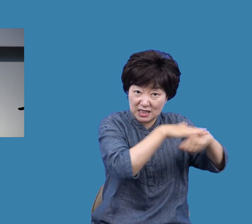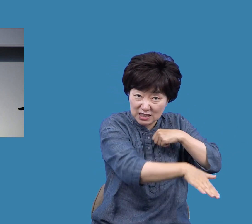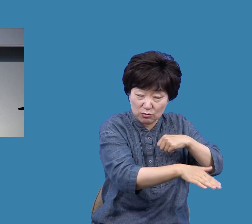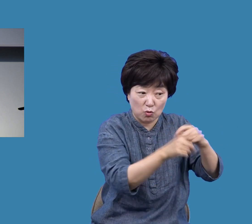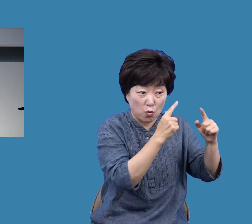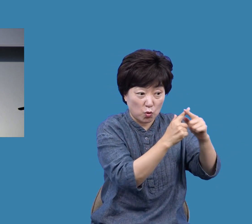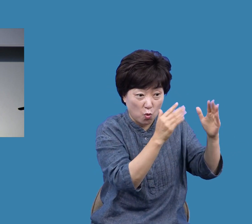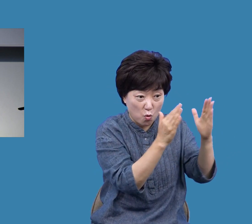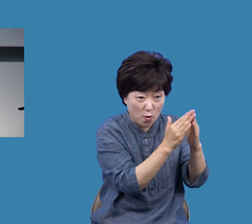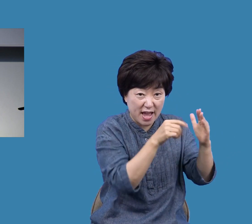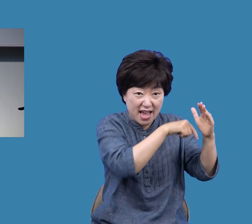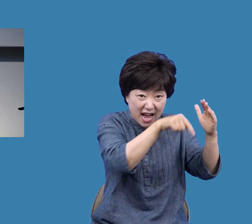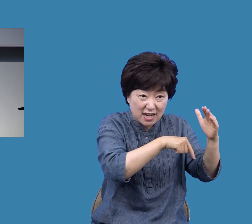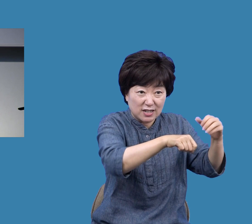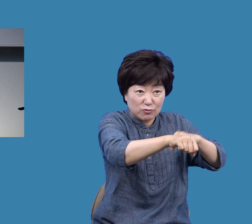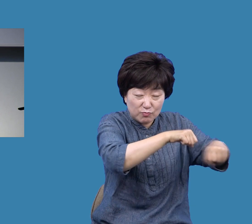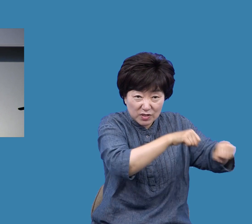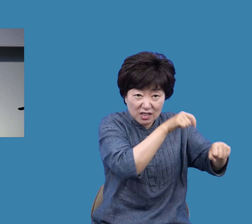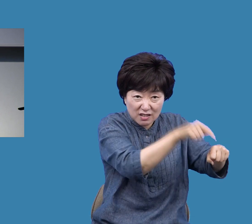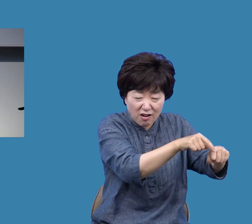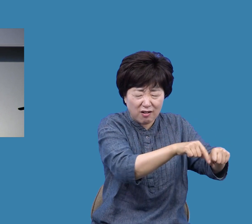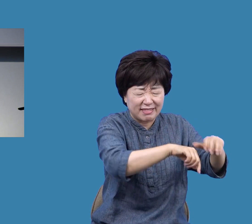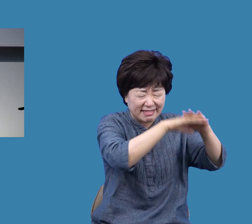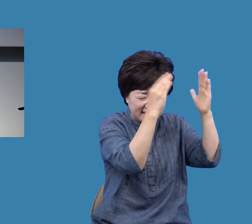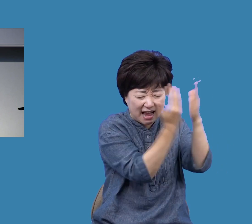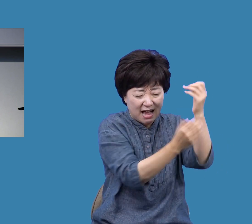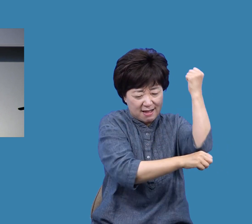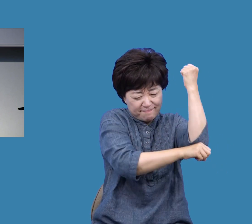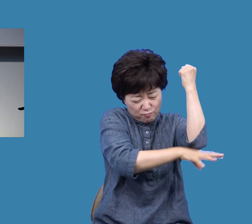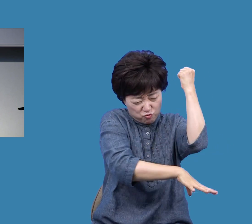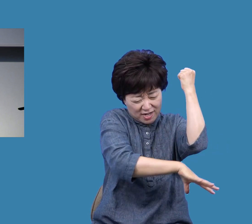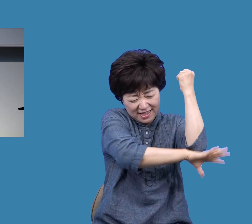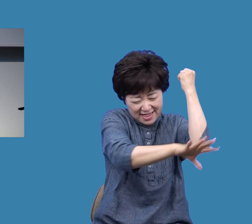내에서 움직이려고 하고, 이거 여러분 다 뿌리 뽑아야 됩니다.